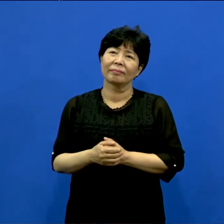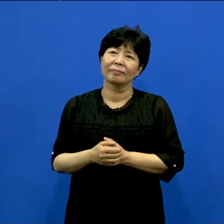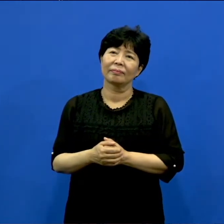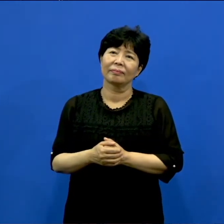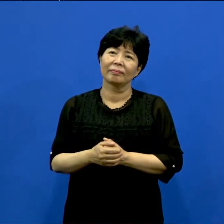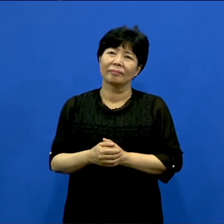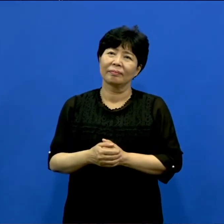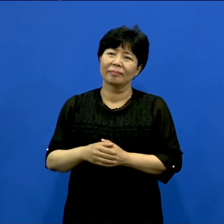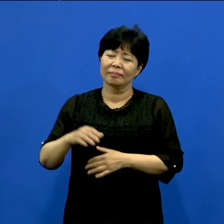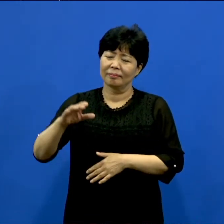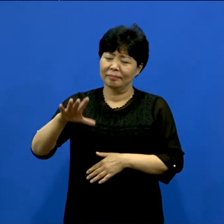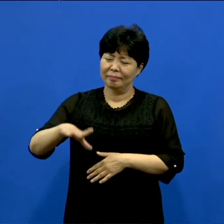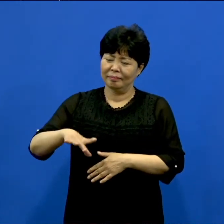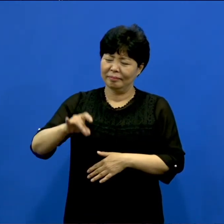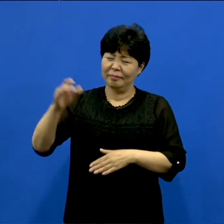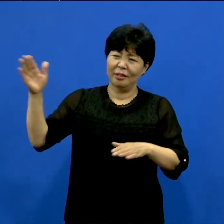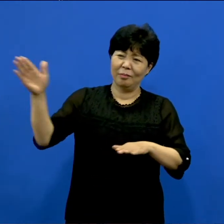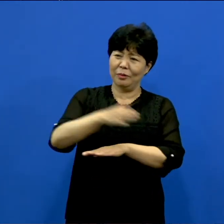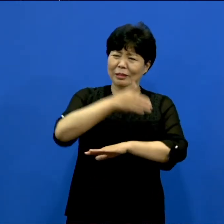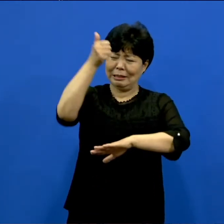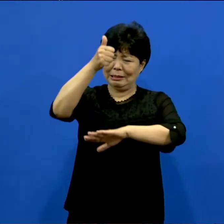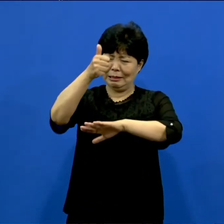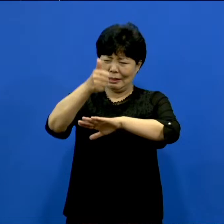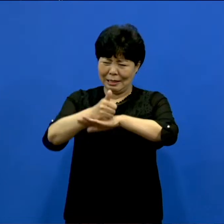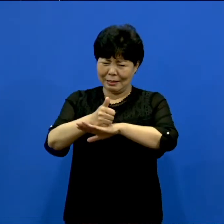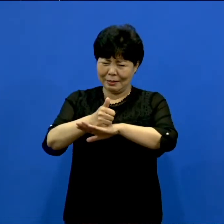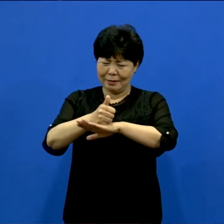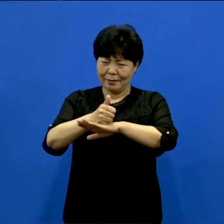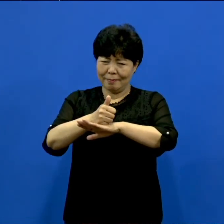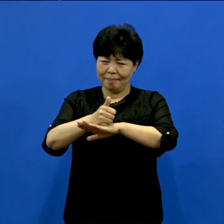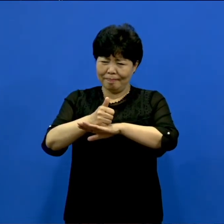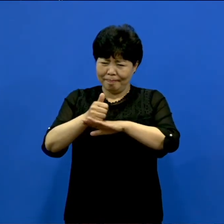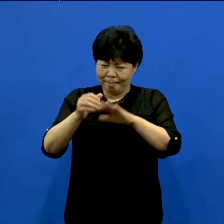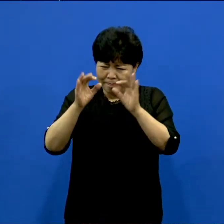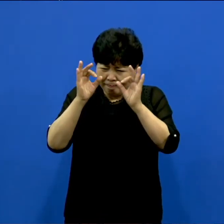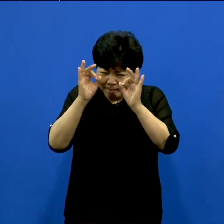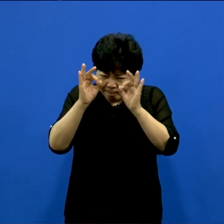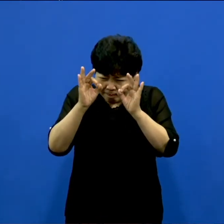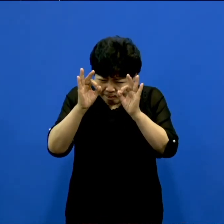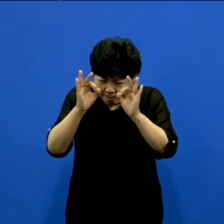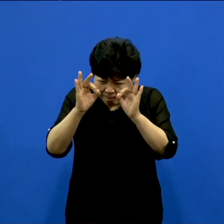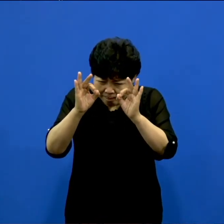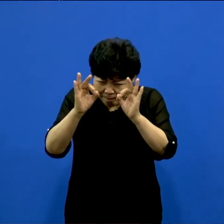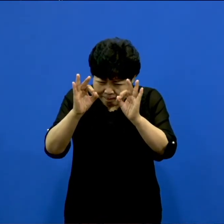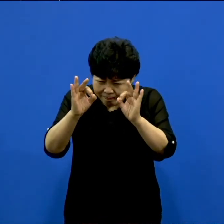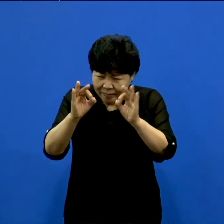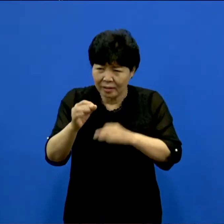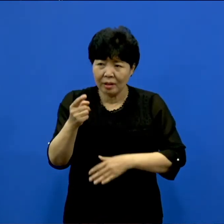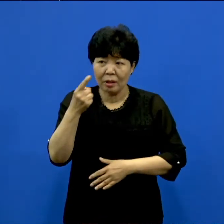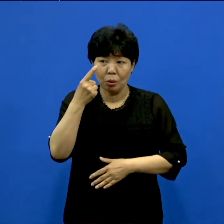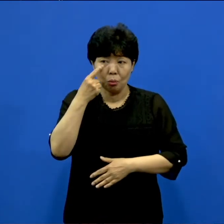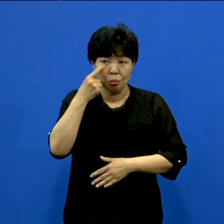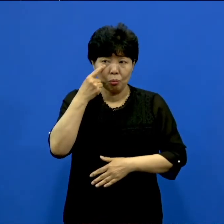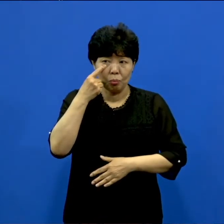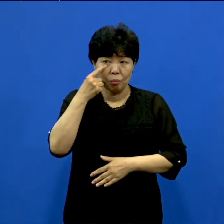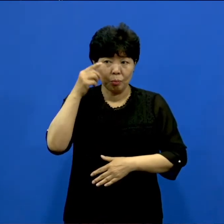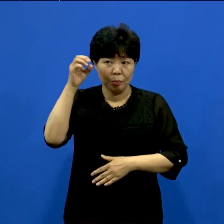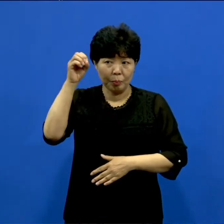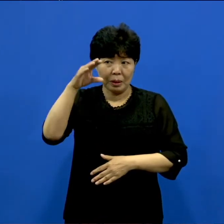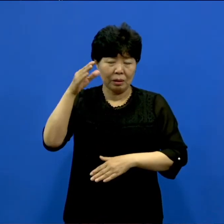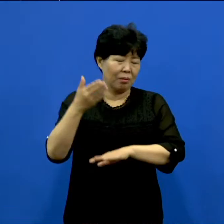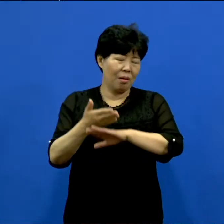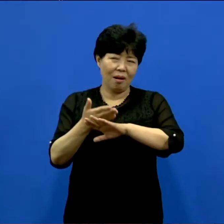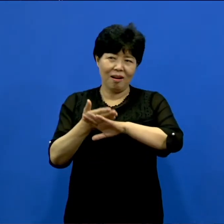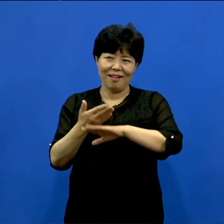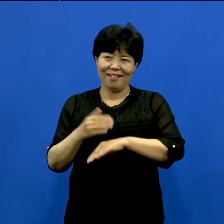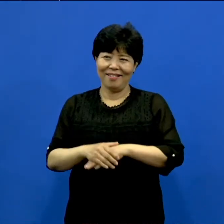처음부터 끝까지 놓칠 수가 없어요. 그런 분들은요, 눈동자가 달라요. 여기